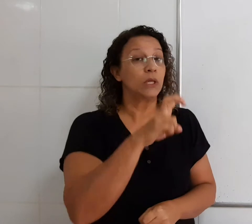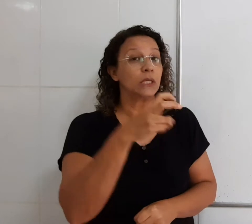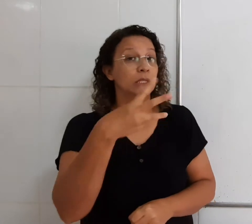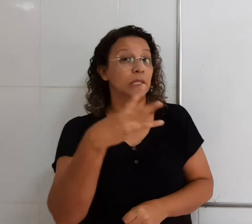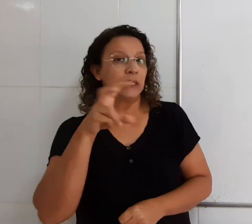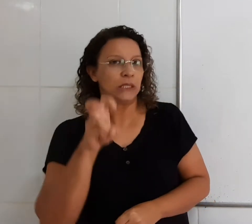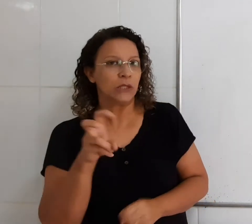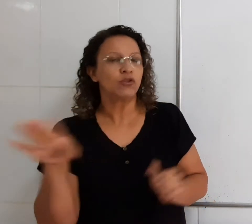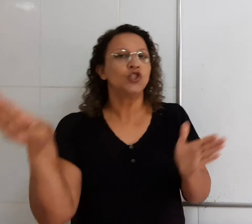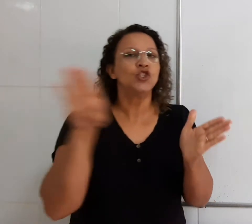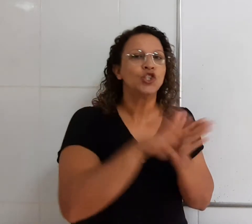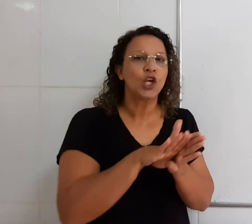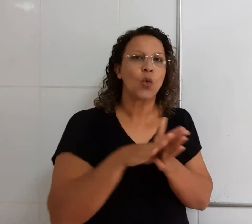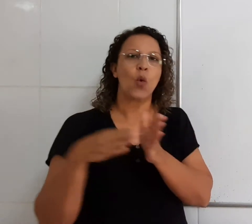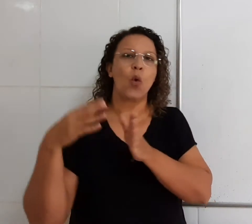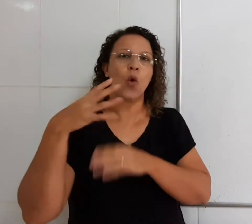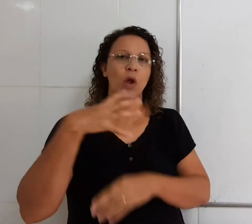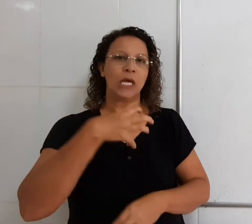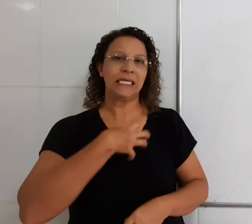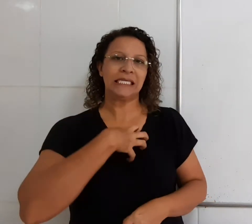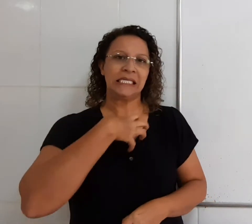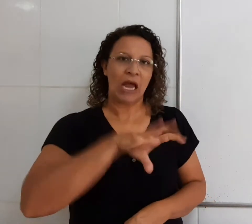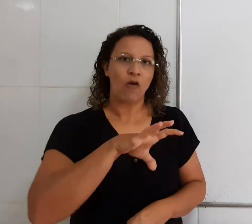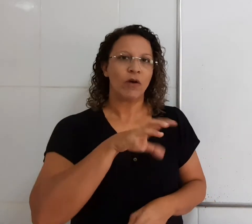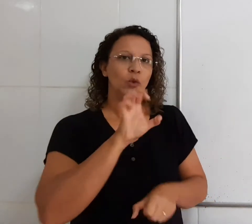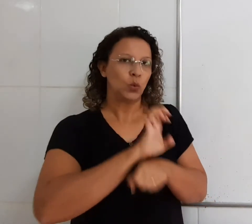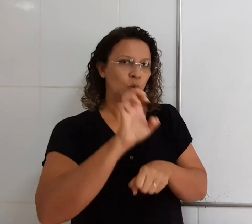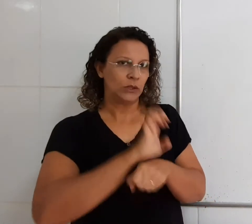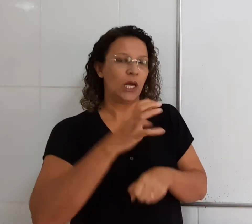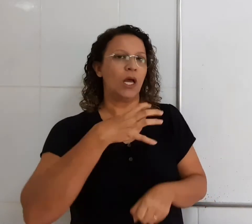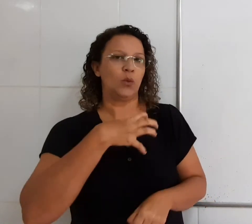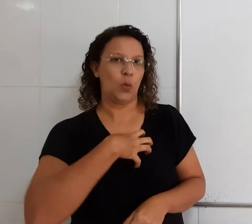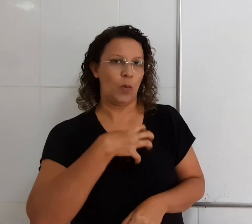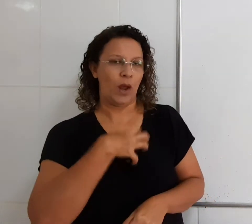chegou a Salvador, Bahia, o